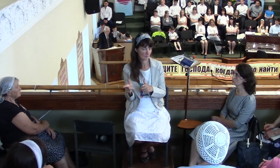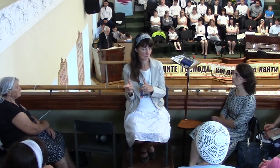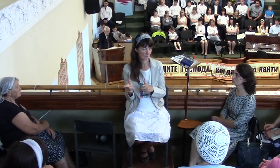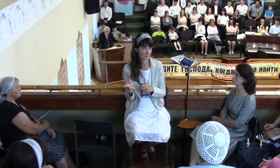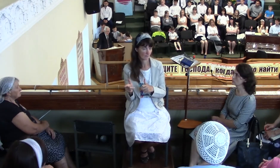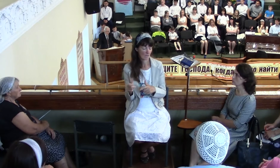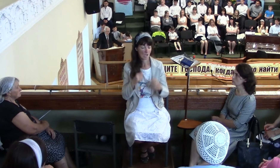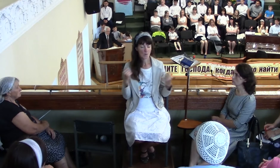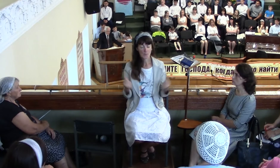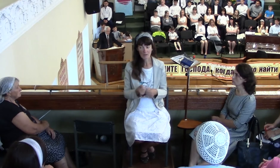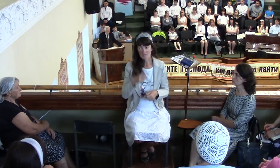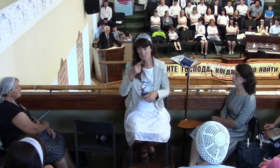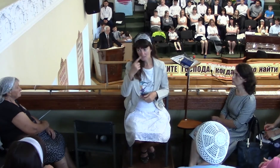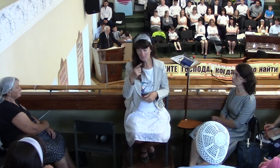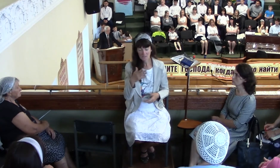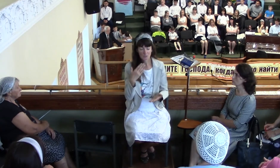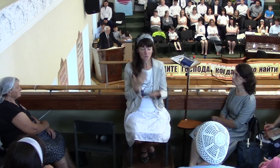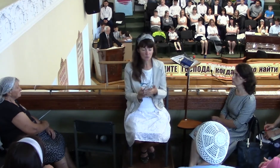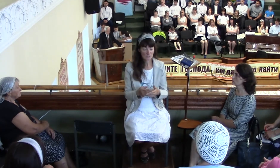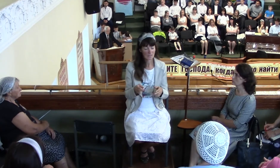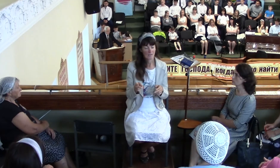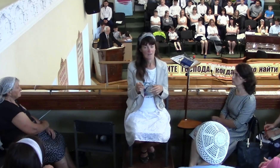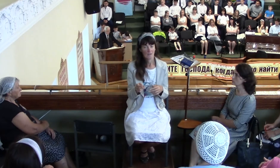просто в буханке хлеба.